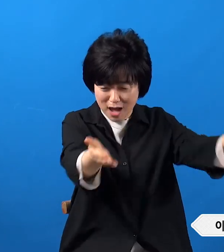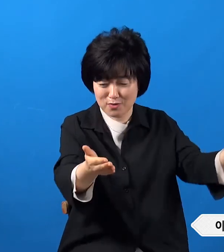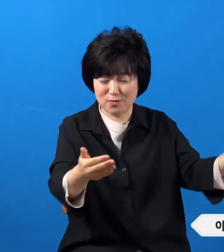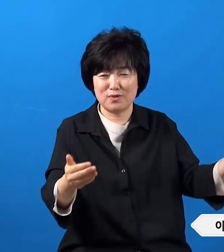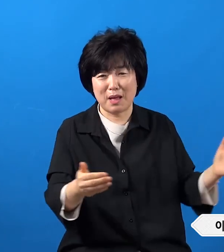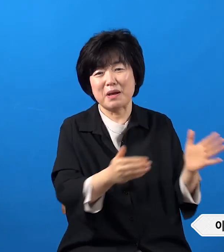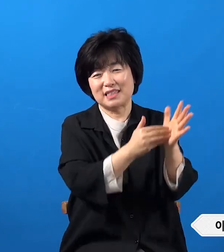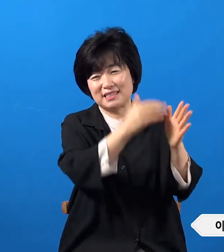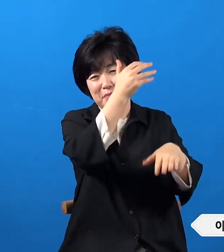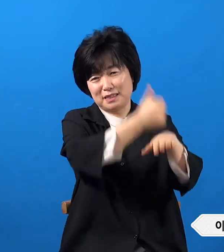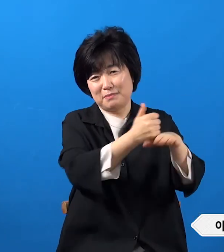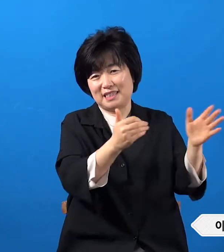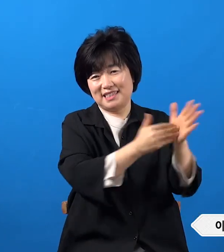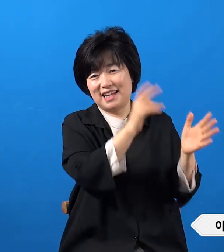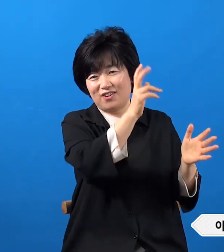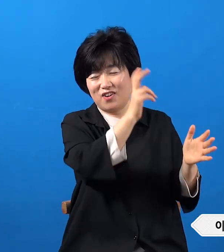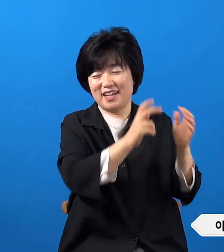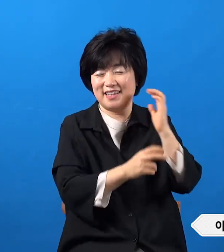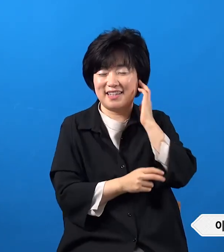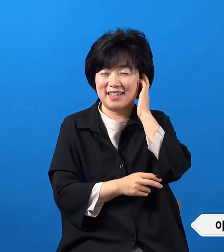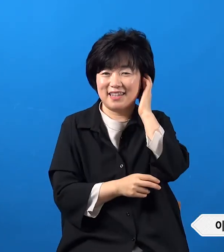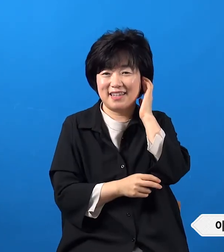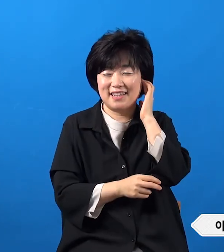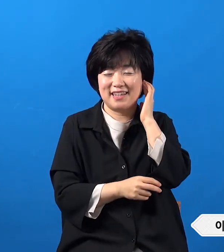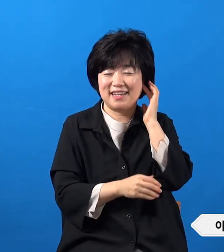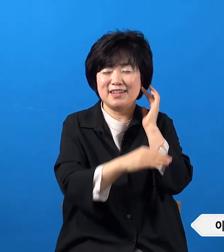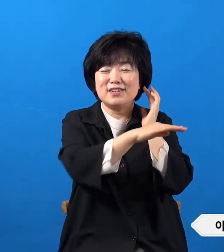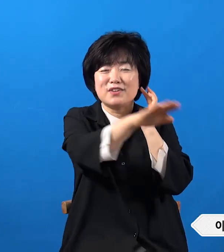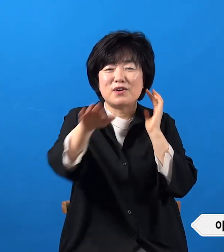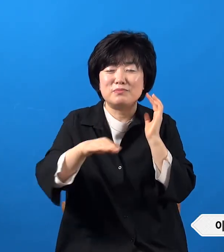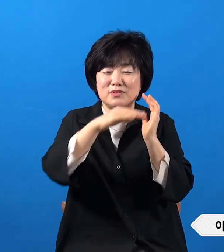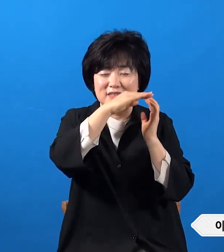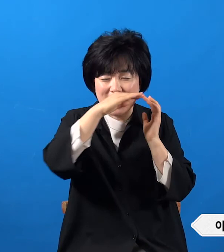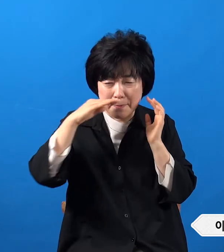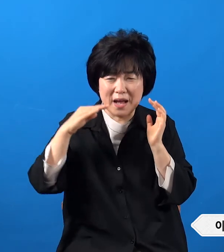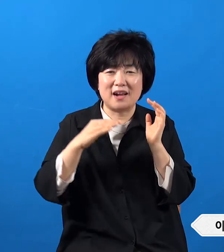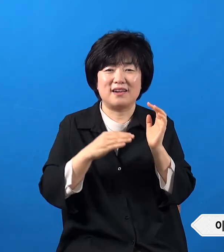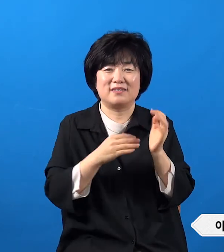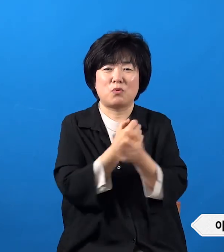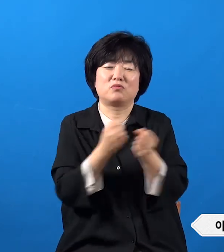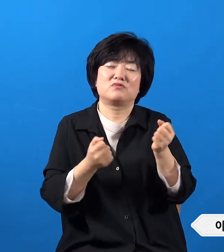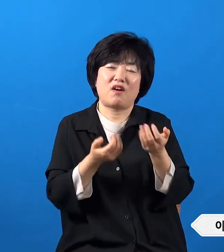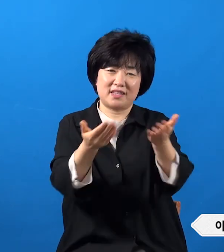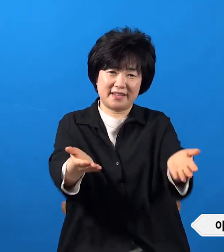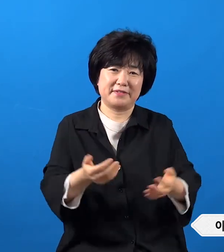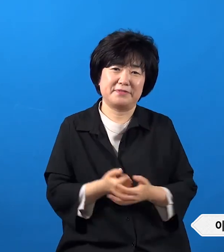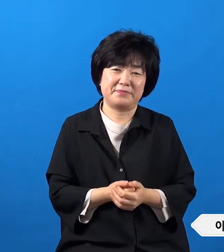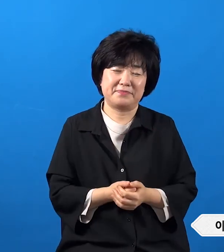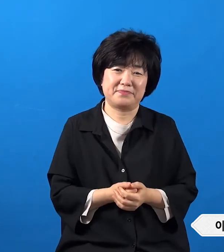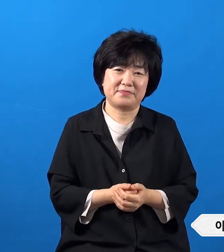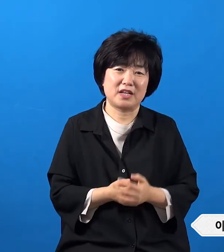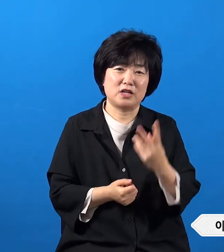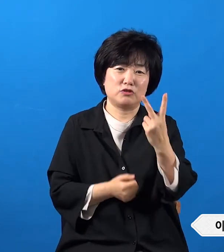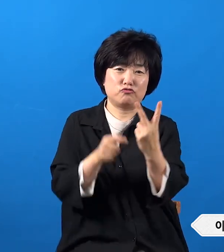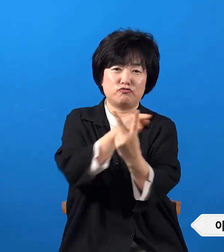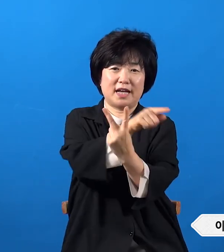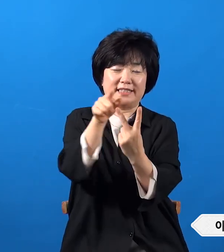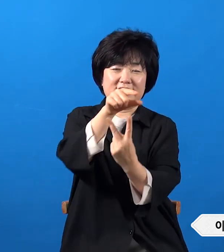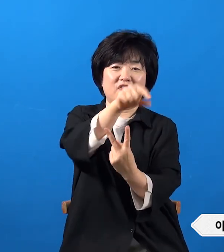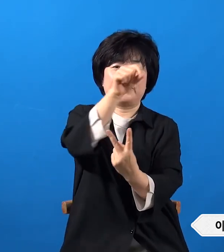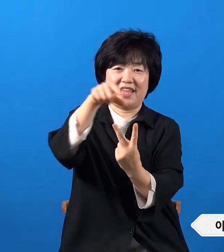제발 용서하세요. 오늘 우리는 두 가지 중요한 선택 앞에 서 있습니다. 두 가지